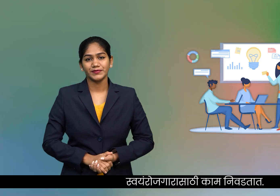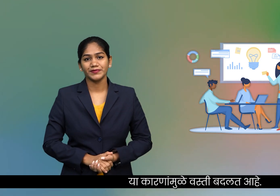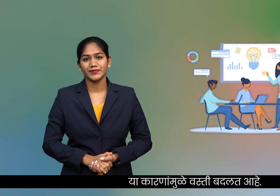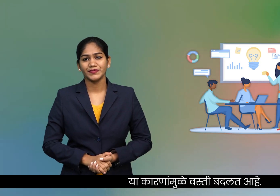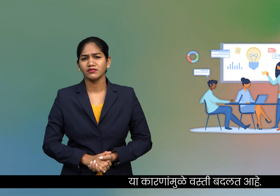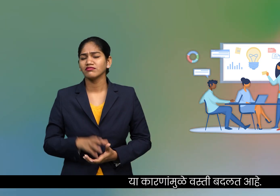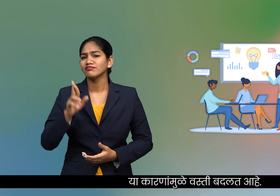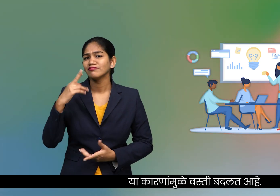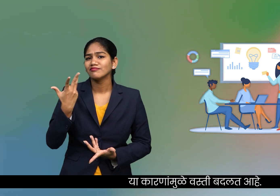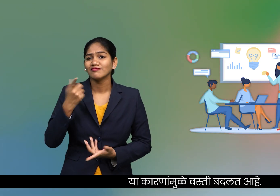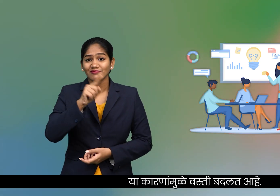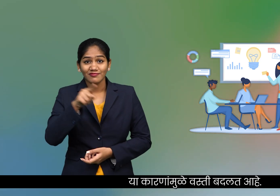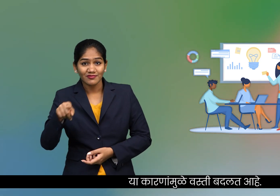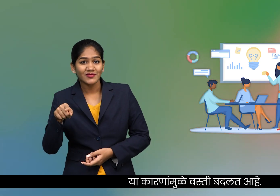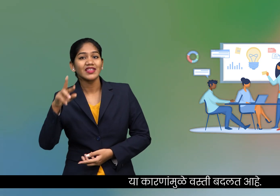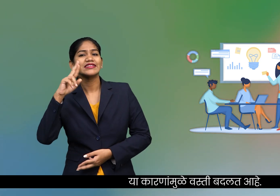या कारणांमुळे वस्ती बदलत आहे.